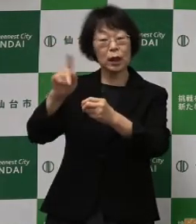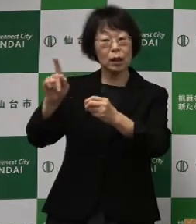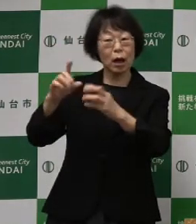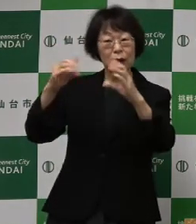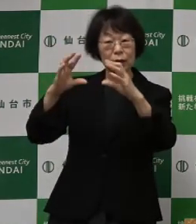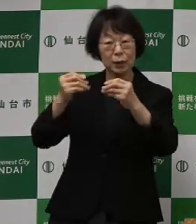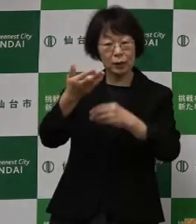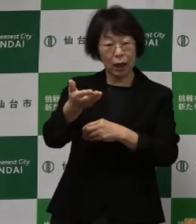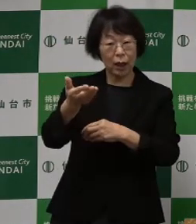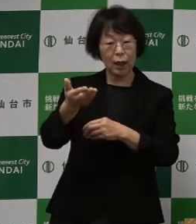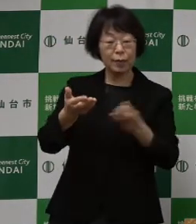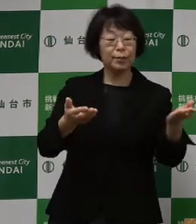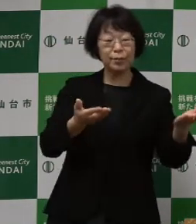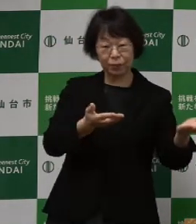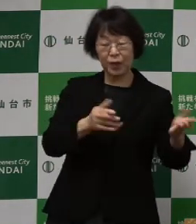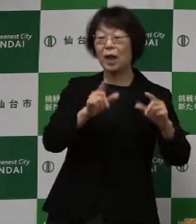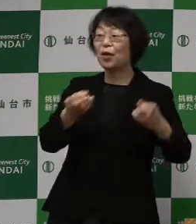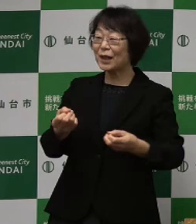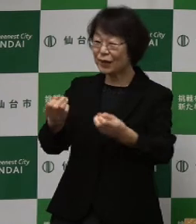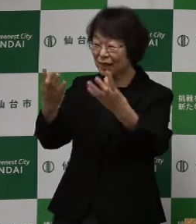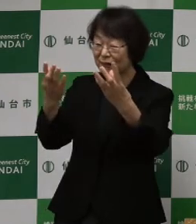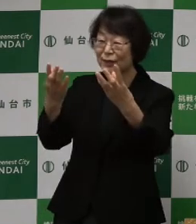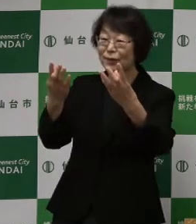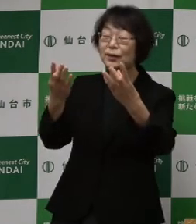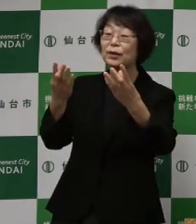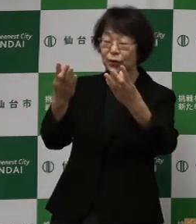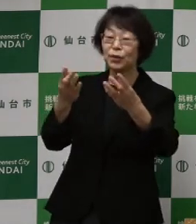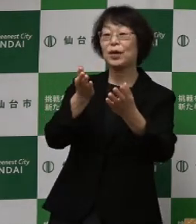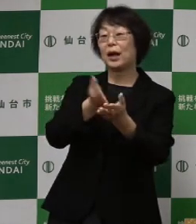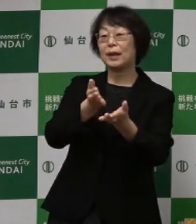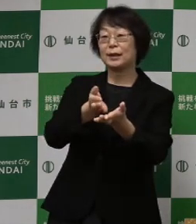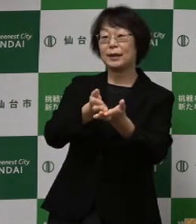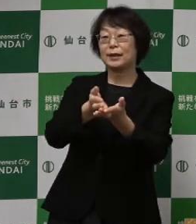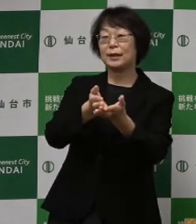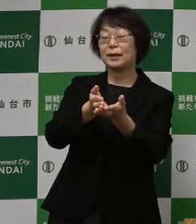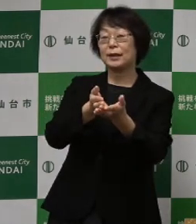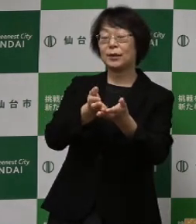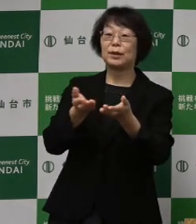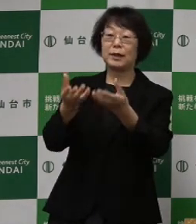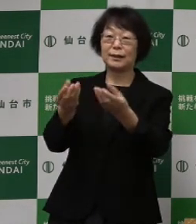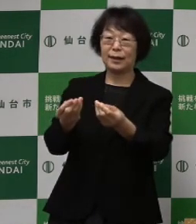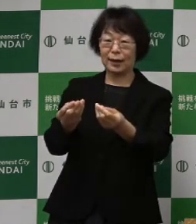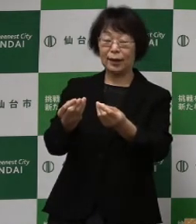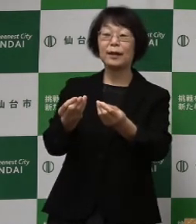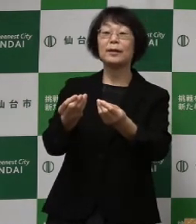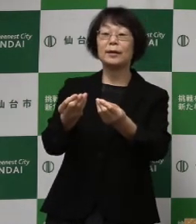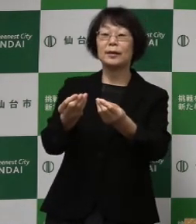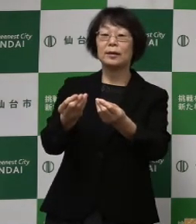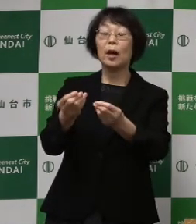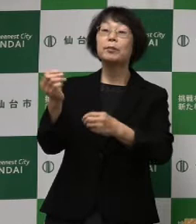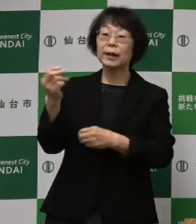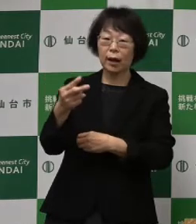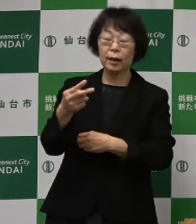ったんでしょうか。 おめでとうございますというお話をさせていただきました。